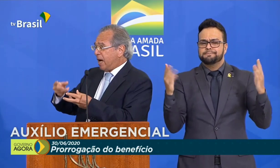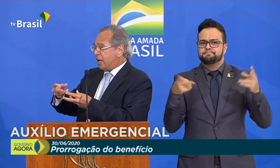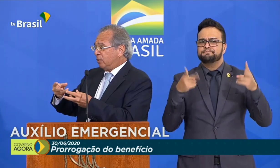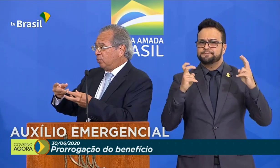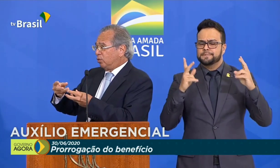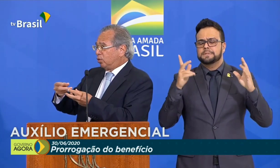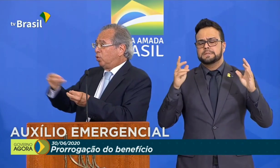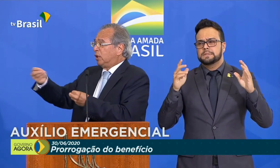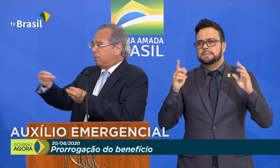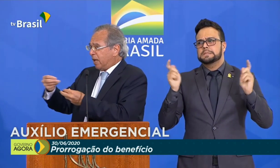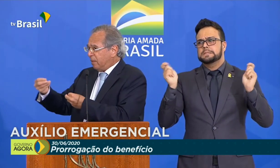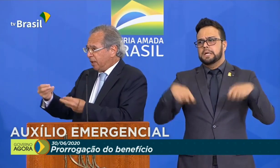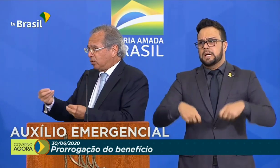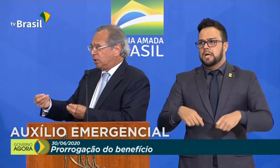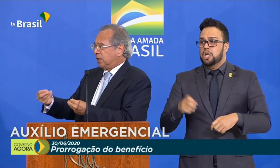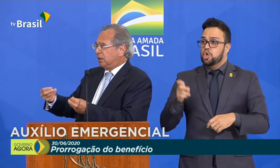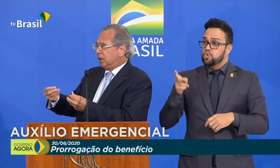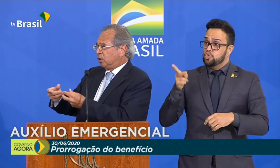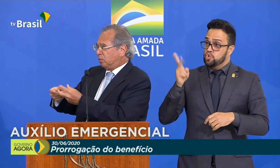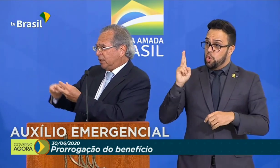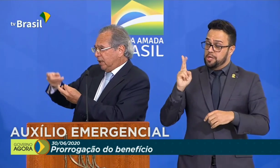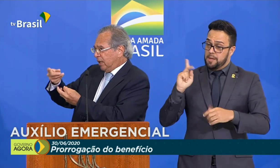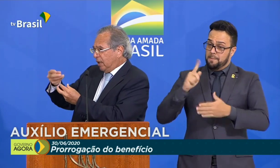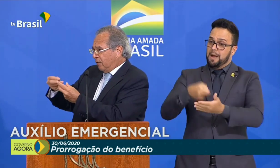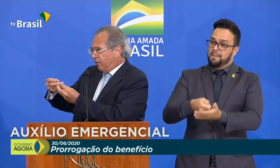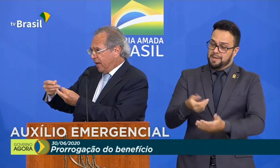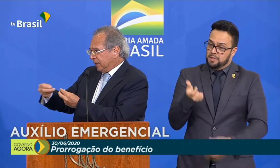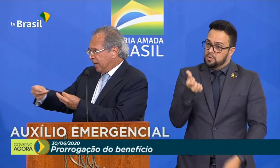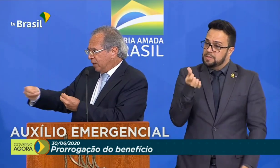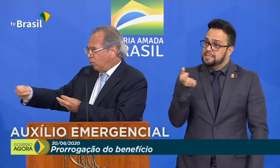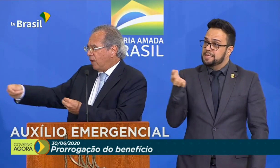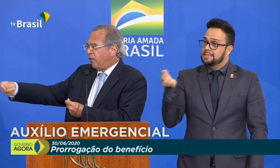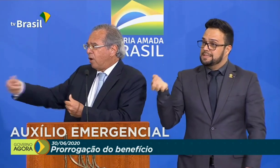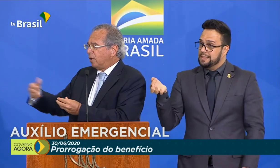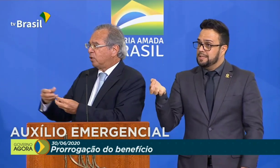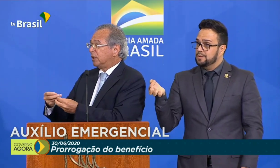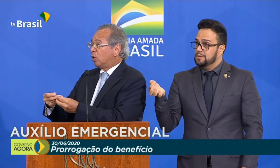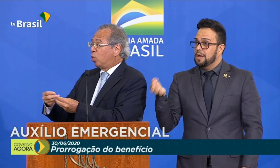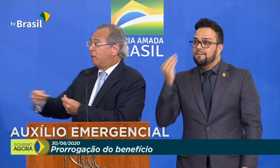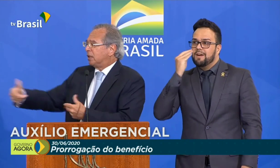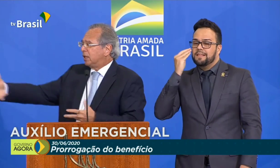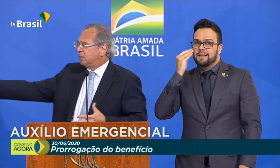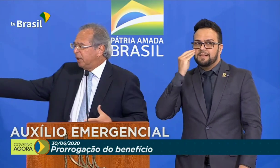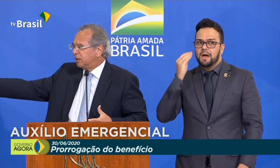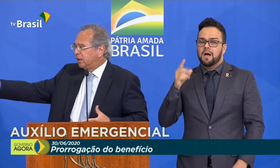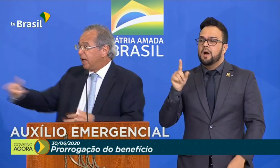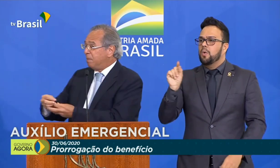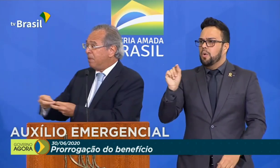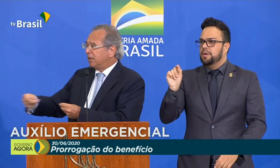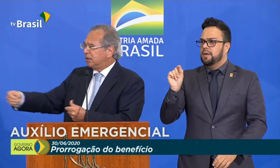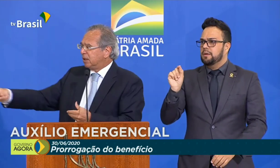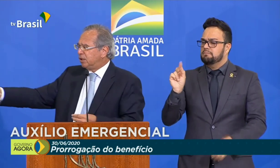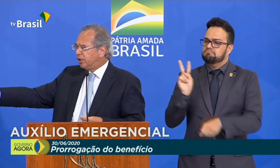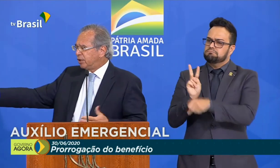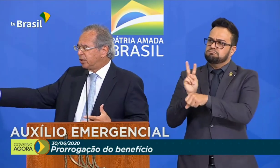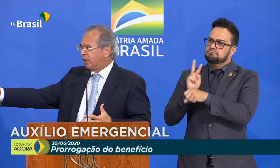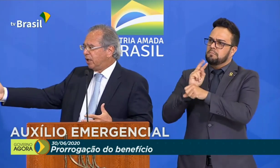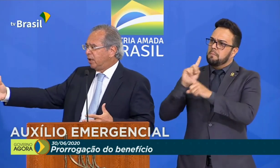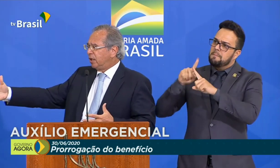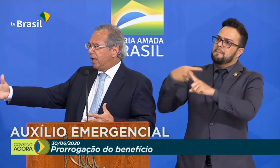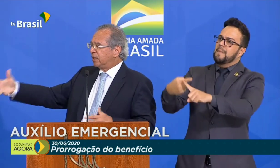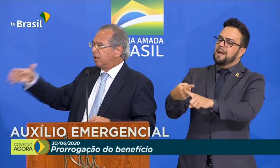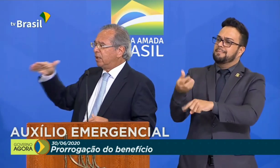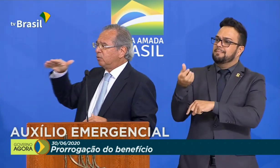perfeitamente pegar os 2 pagamentos de 600, mas fasear de uma forma que você cubra 3 meses. É mais